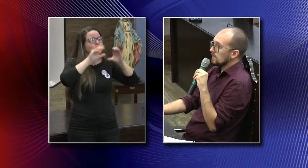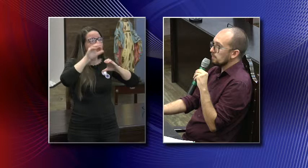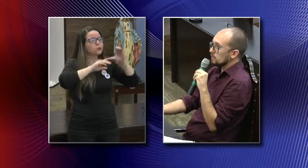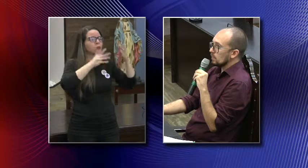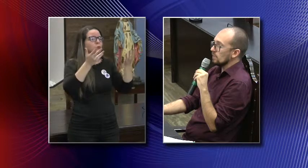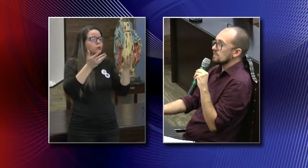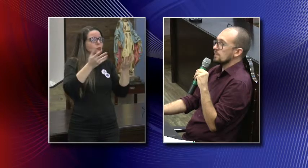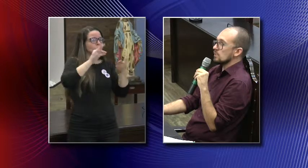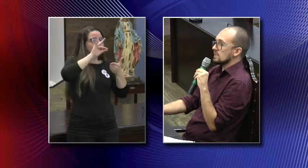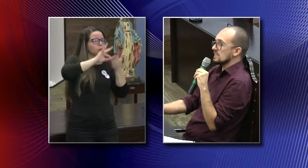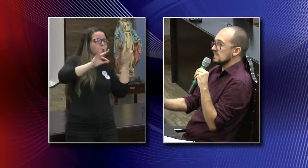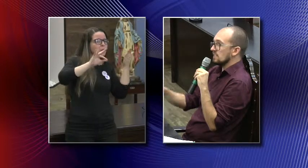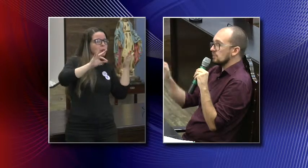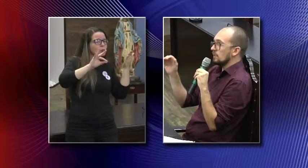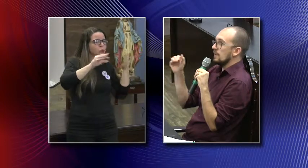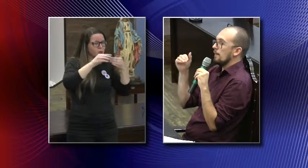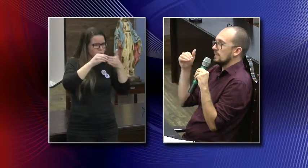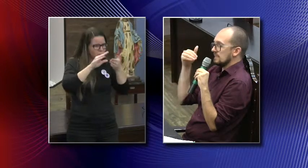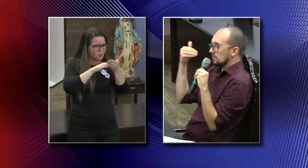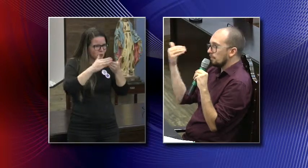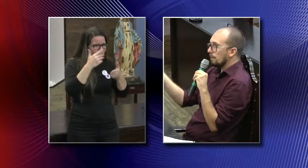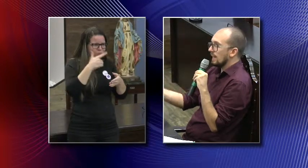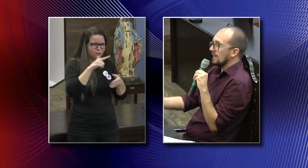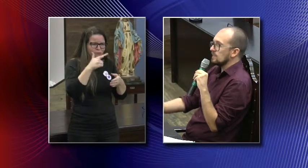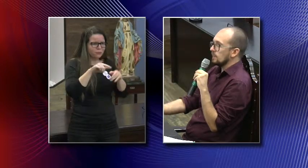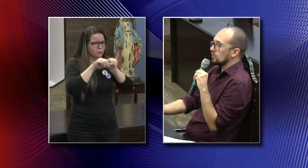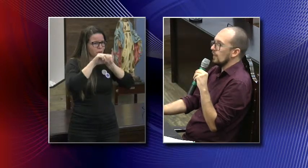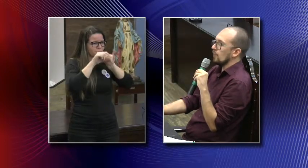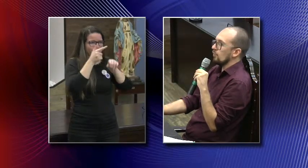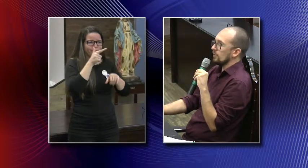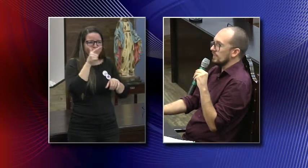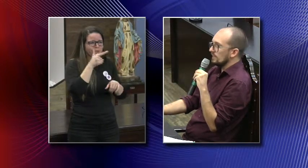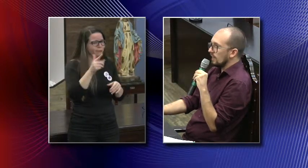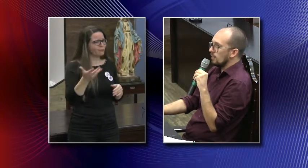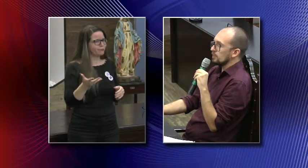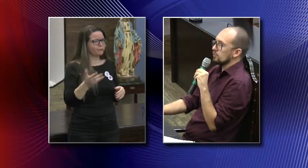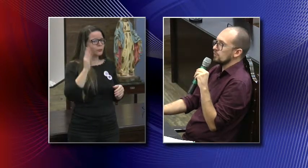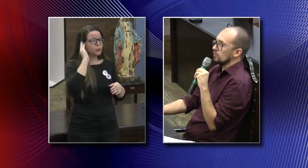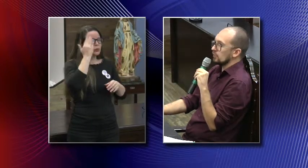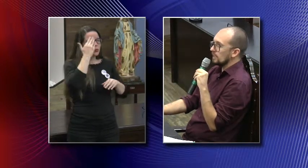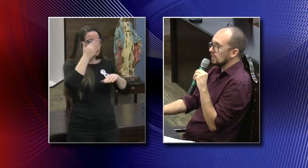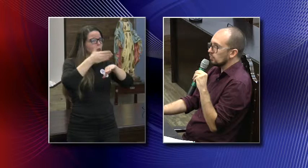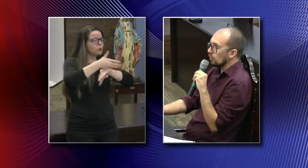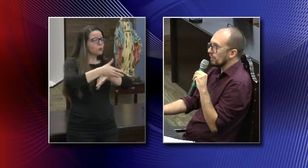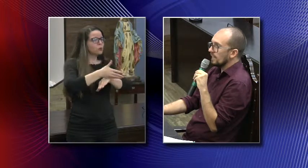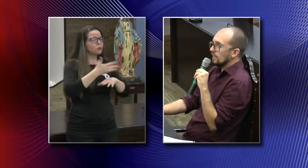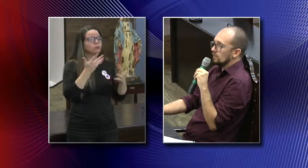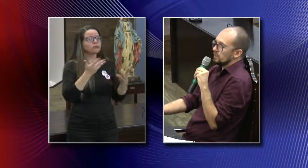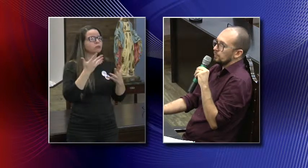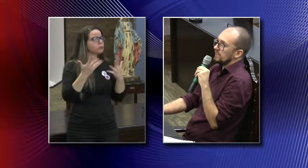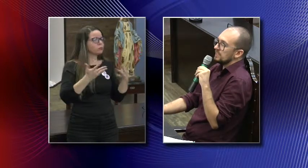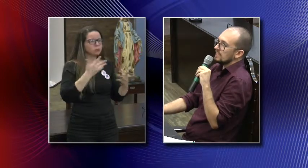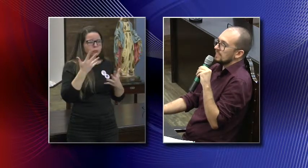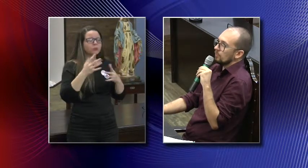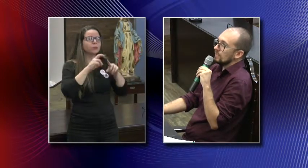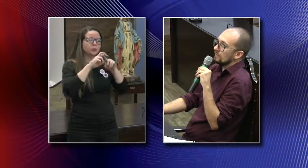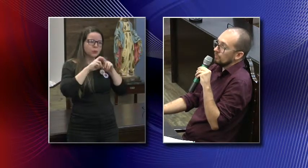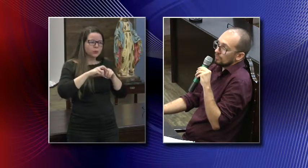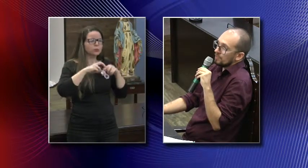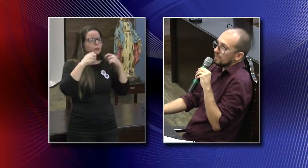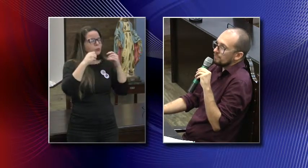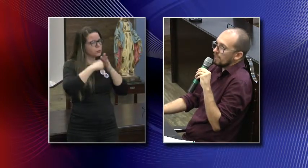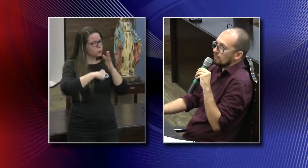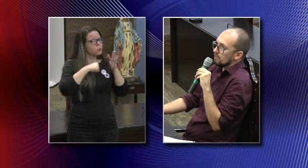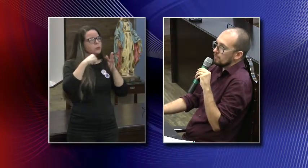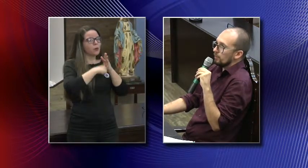formar mais pessoas que sejam preparadas para atuar como guia intérprete, como instrutor mediador, e hoje as políticas ainda